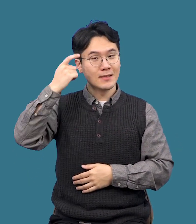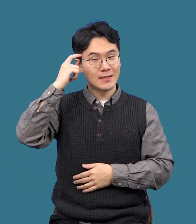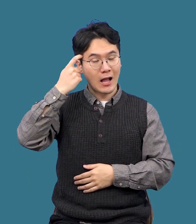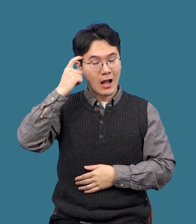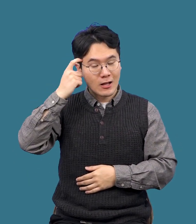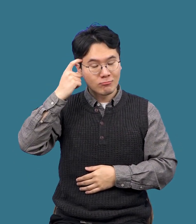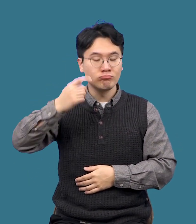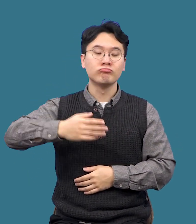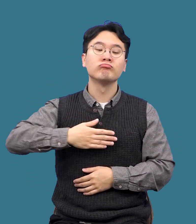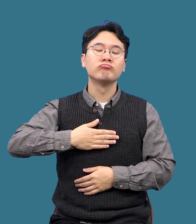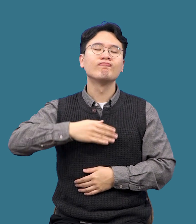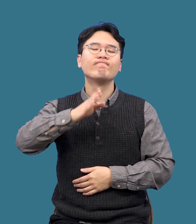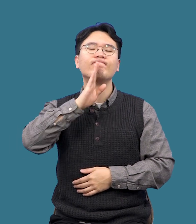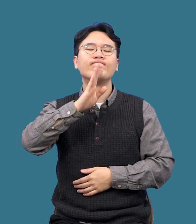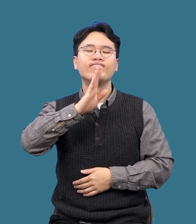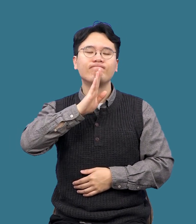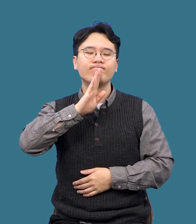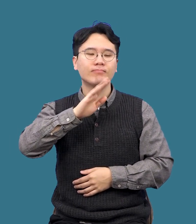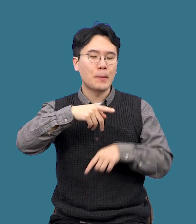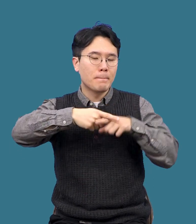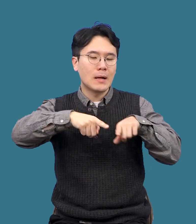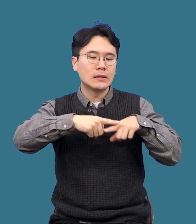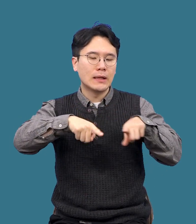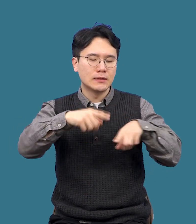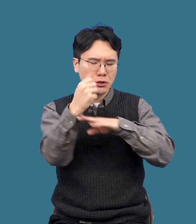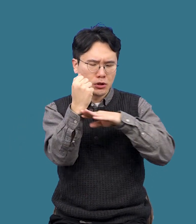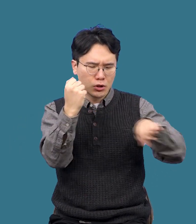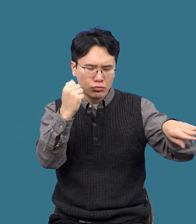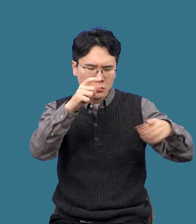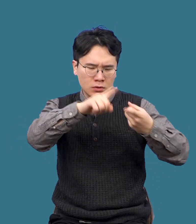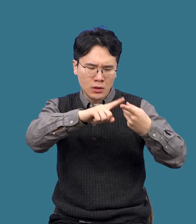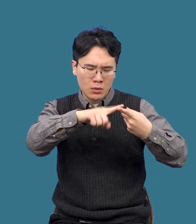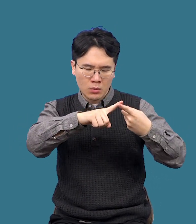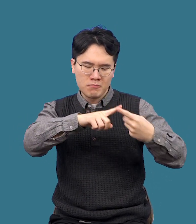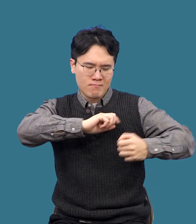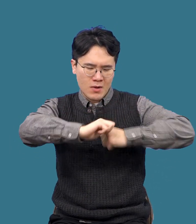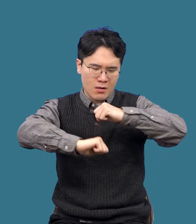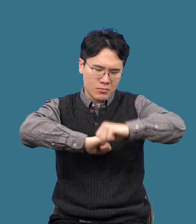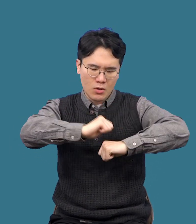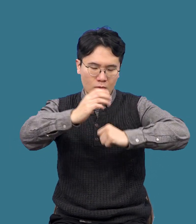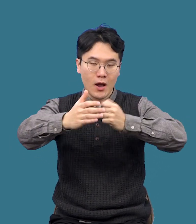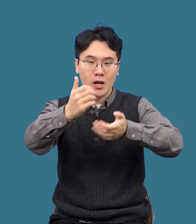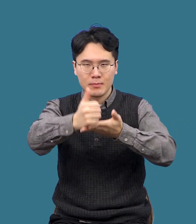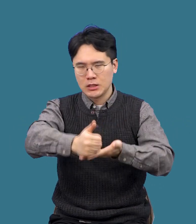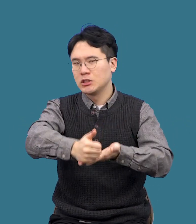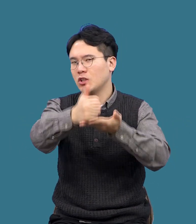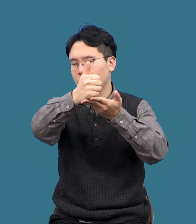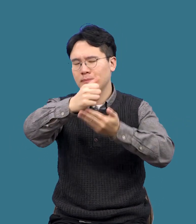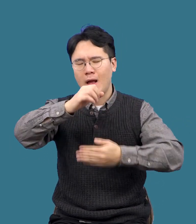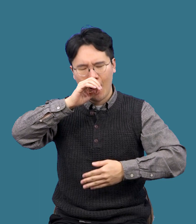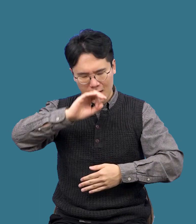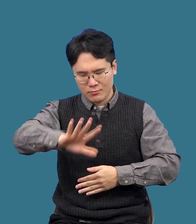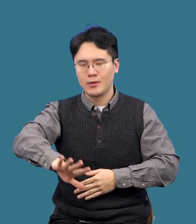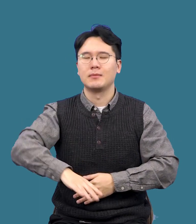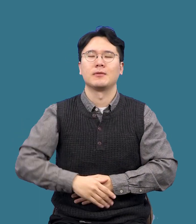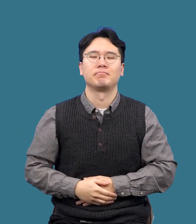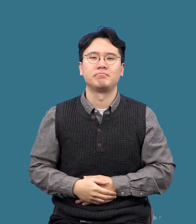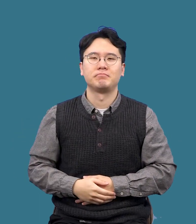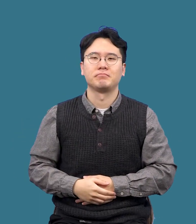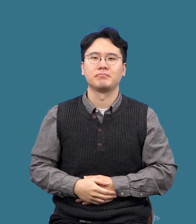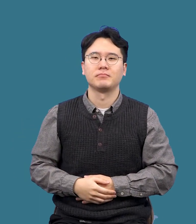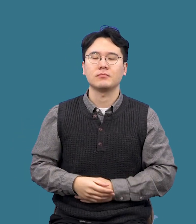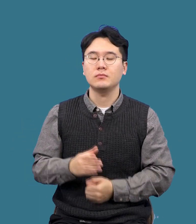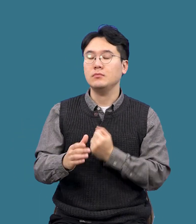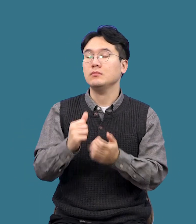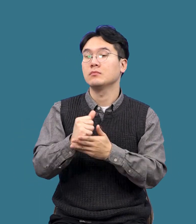내가 옳다고 판단하는 기준대로 내 마음대로 하나님 섬기는 것이 아니라 이 말입니다. 하나님의